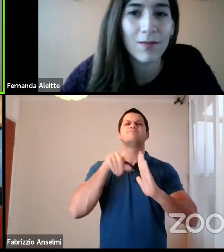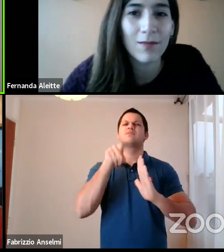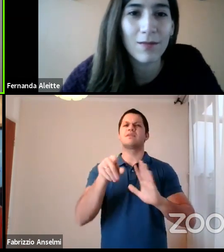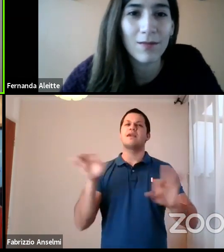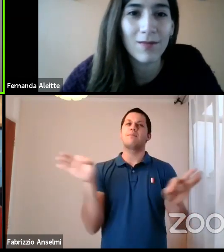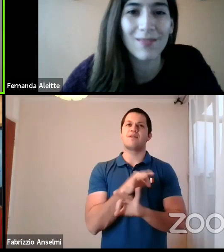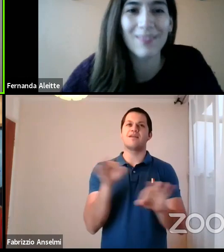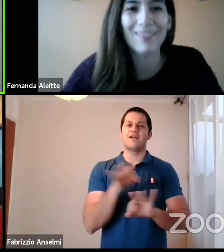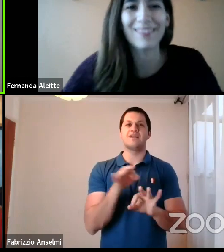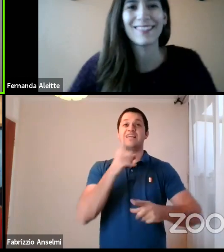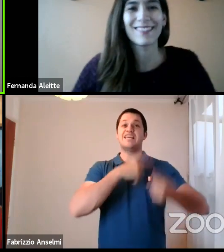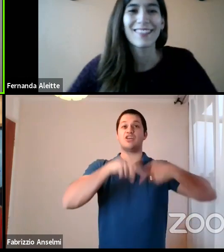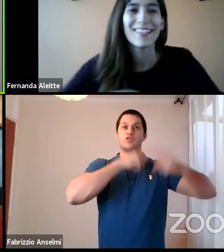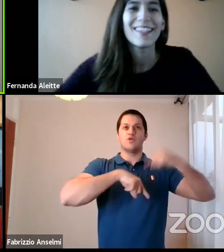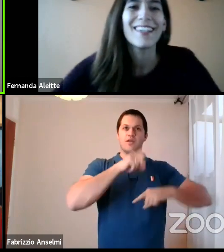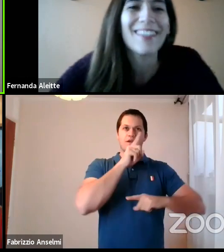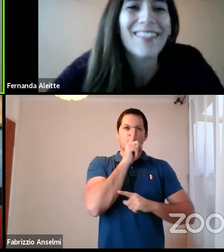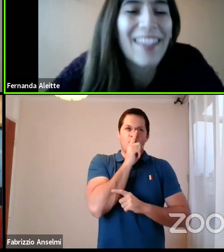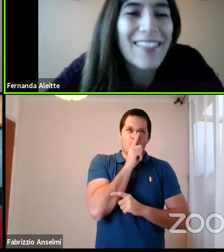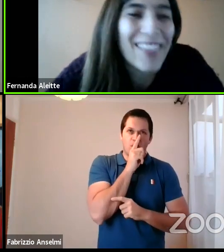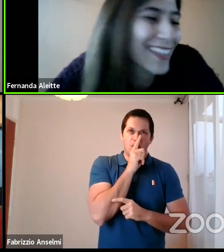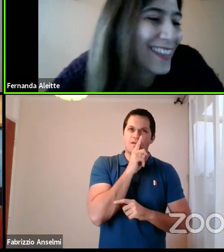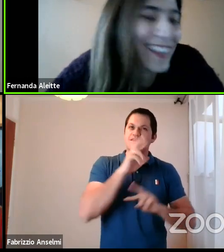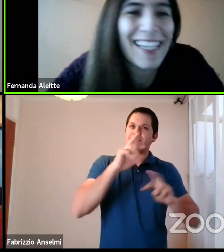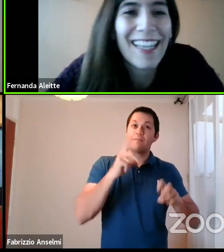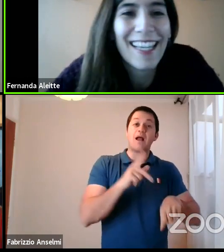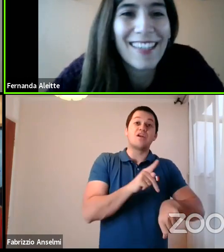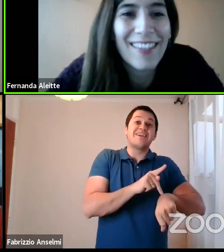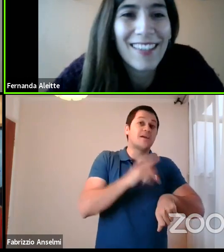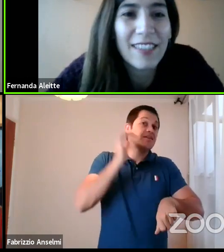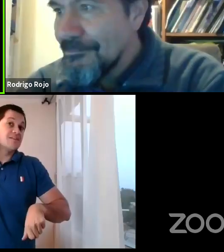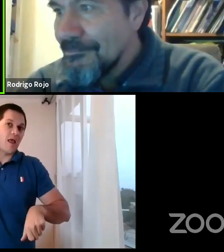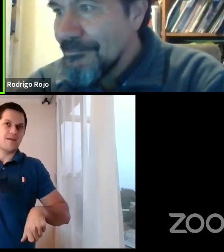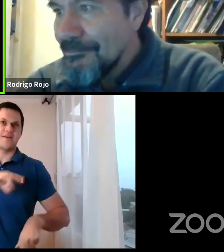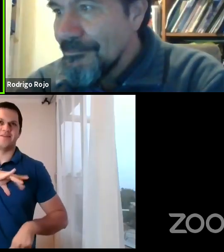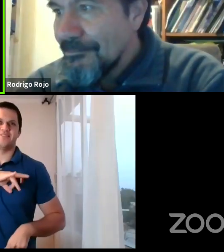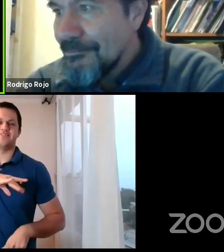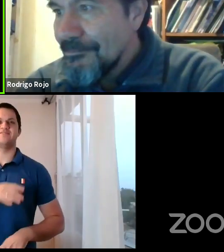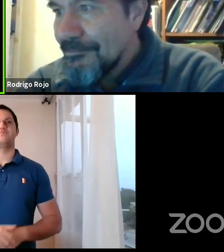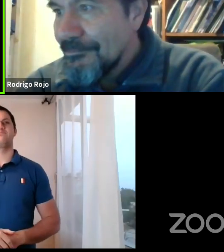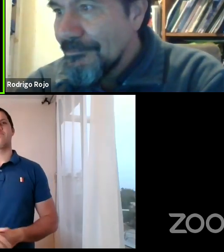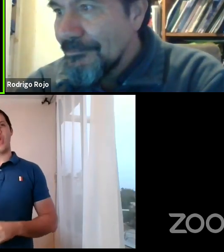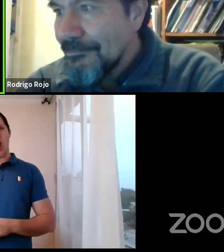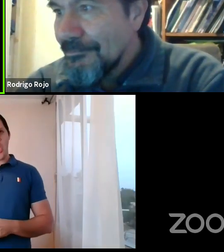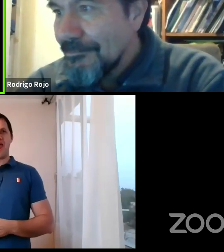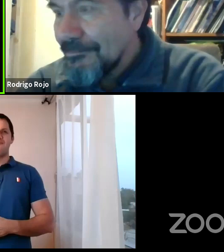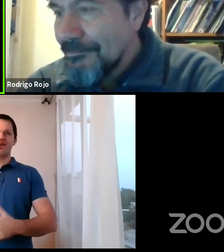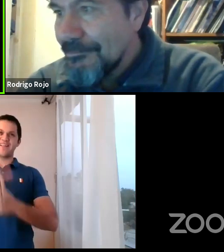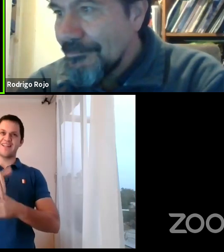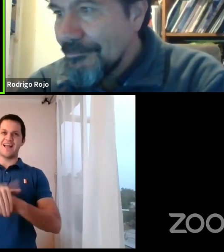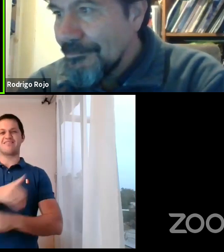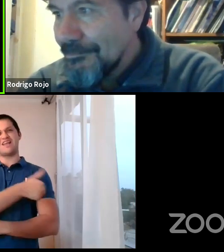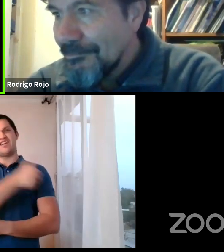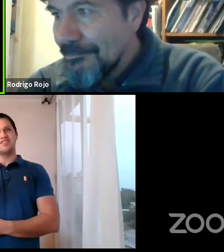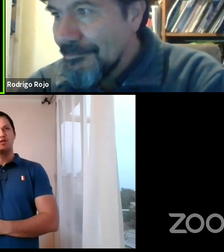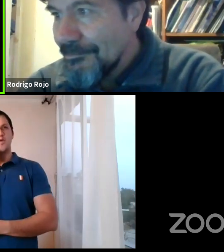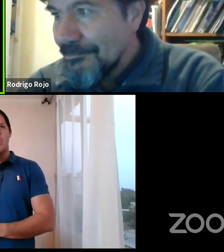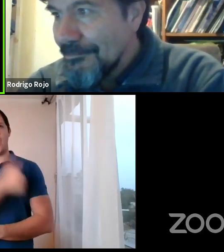Chile. Fernanda. Hola, buenas tardes a todas y todos. ¿Se escucha bien? Quisiera